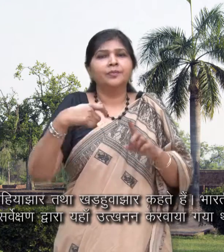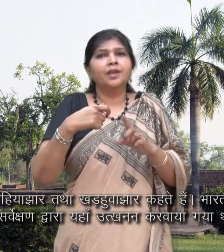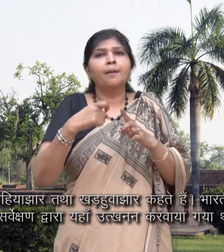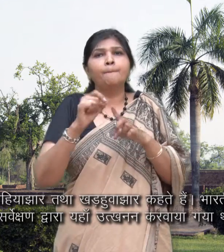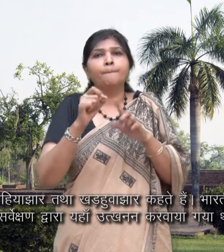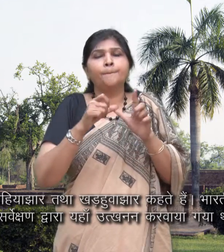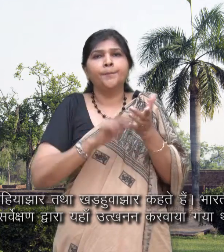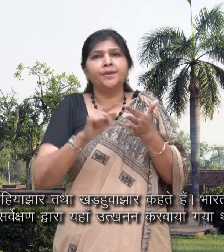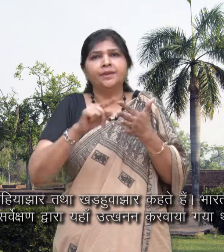बनियाझार